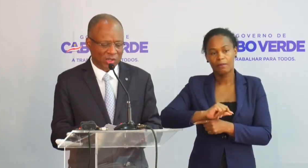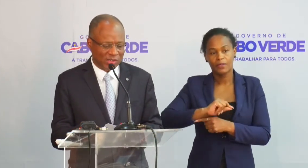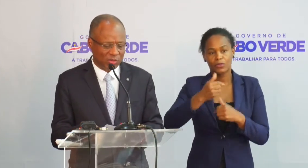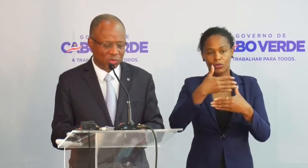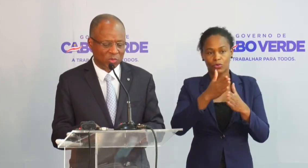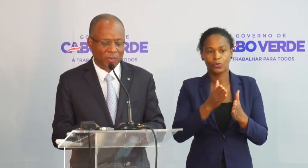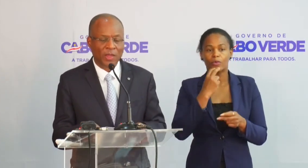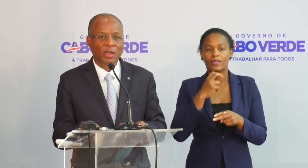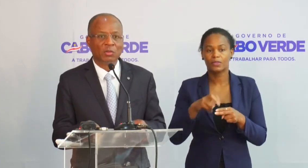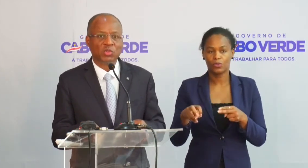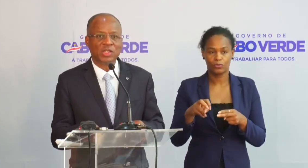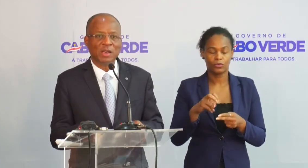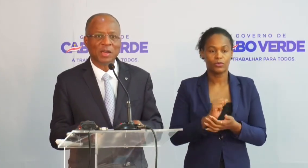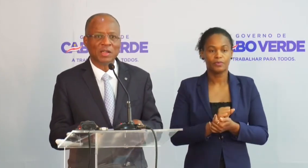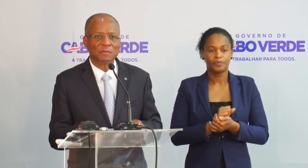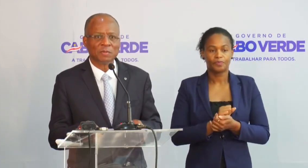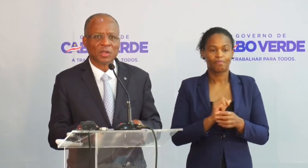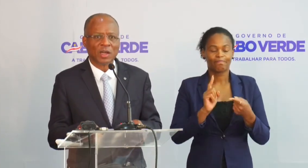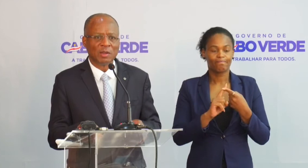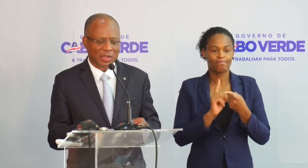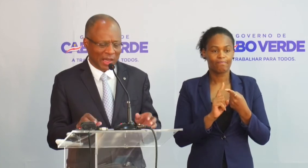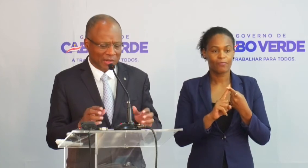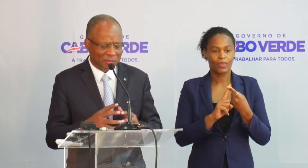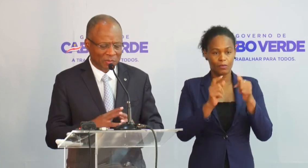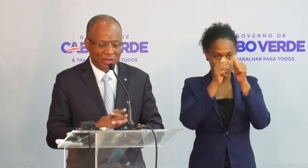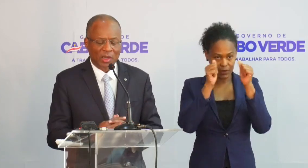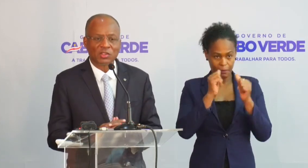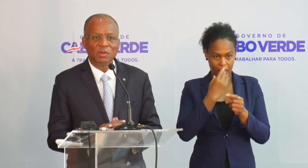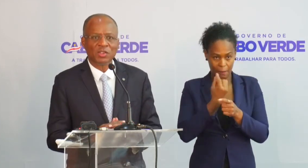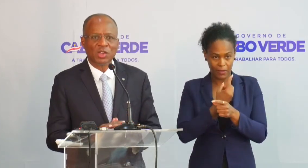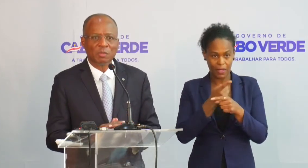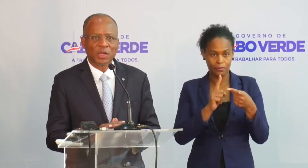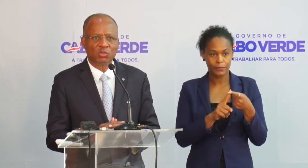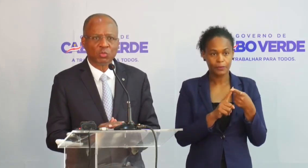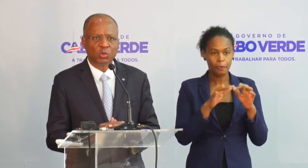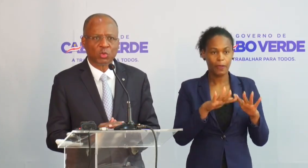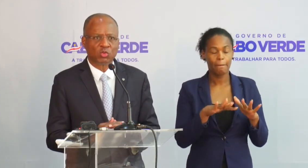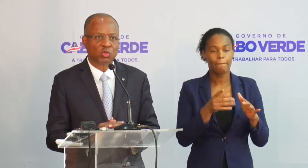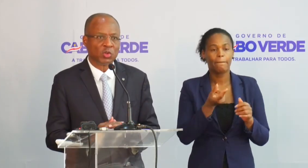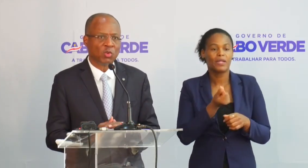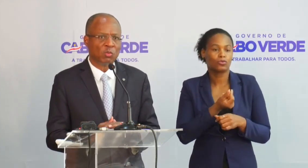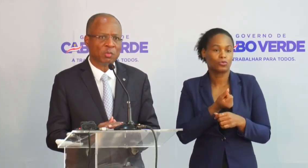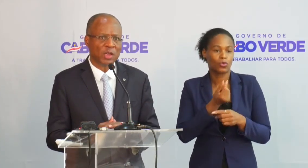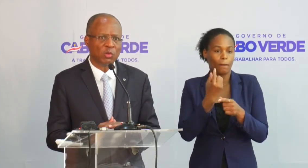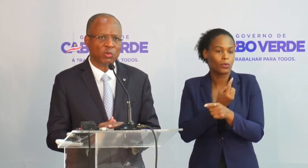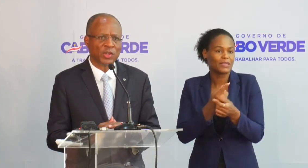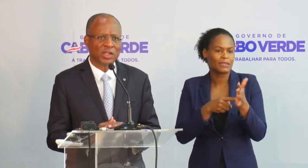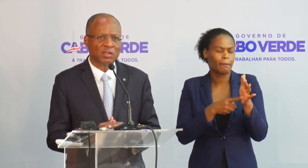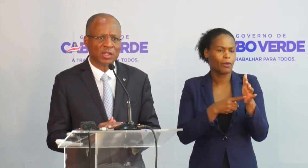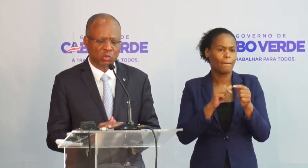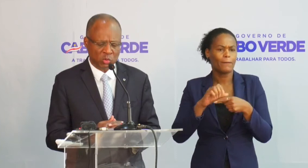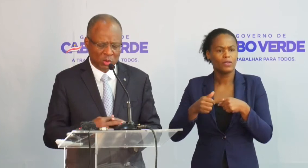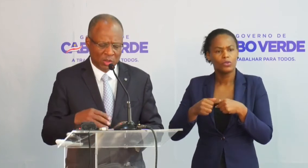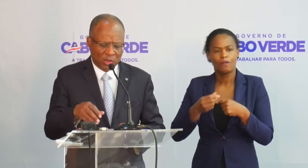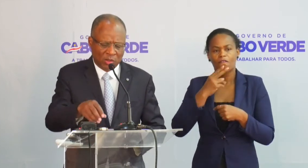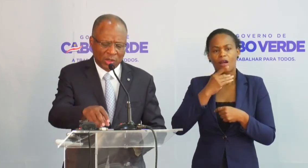setor energético. No sistema alimentar, a estabilização de preços de produtos como milho, farinha de